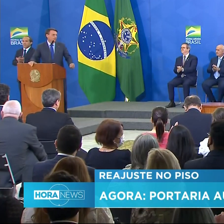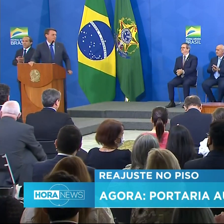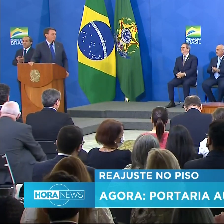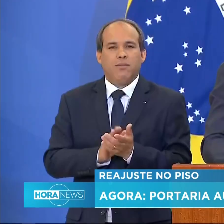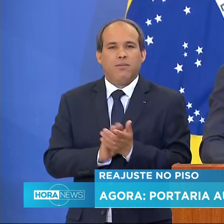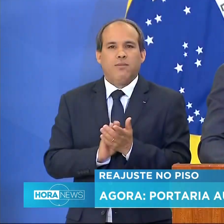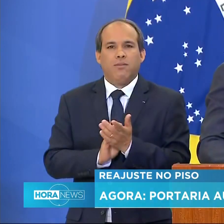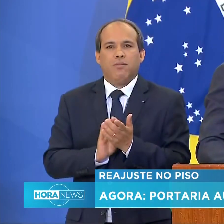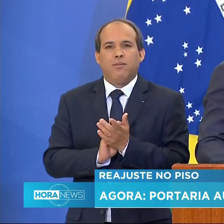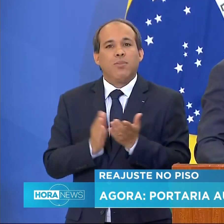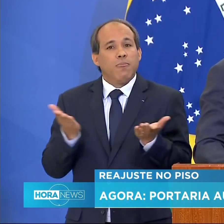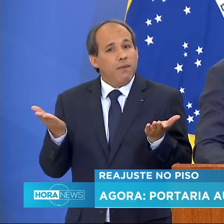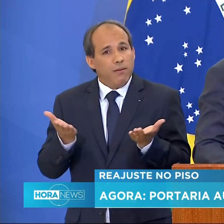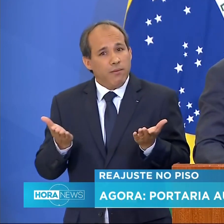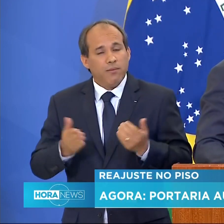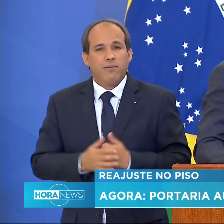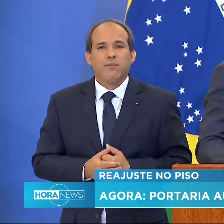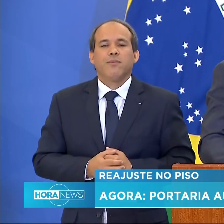Agora,